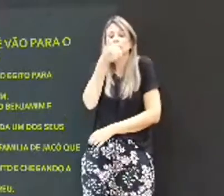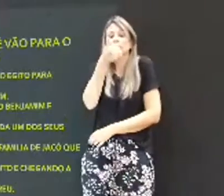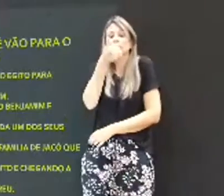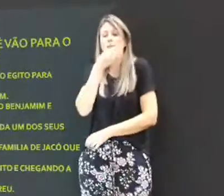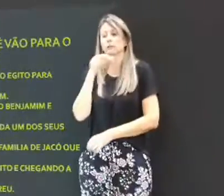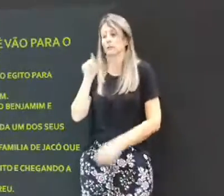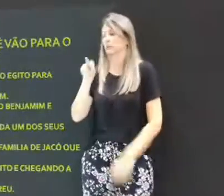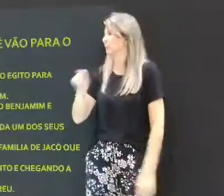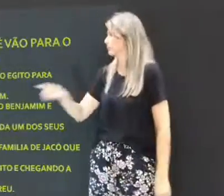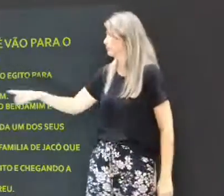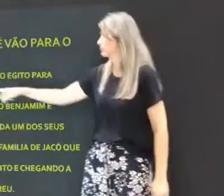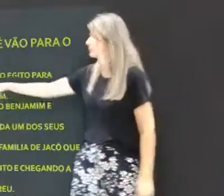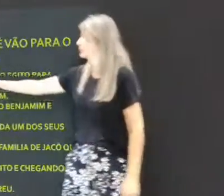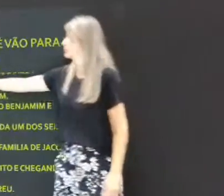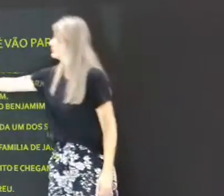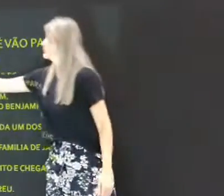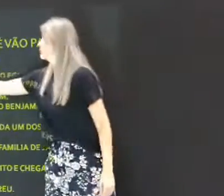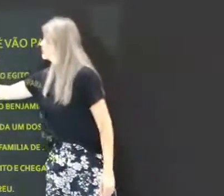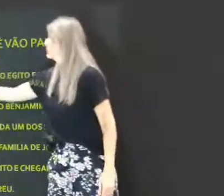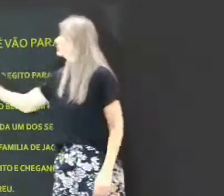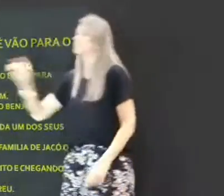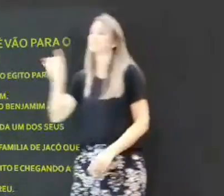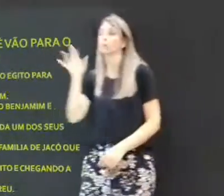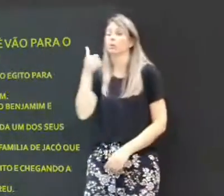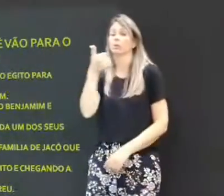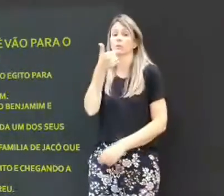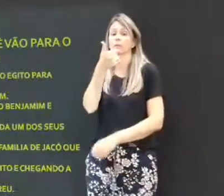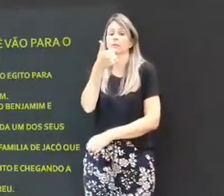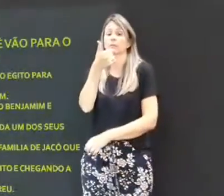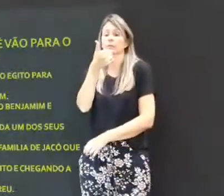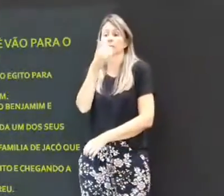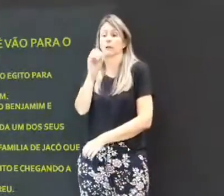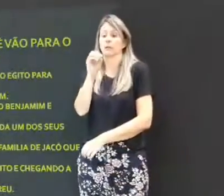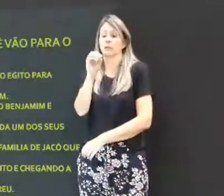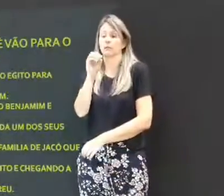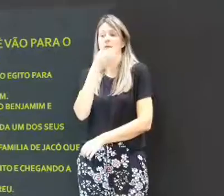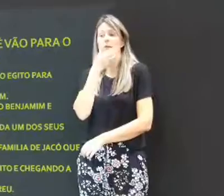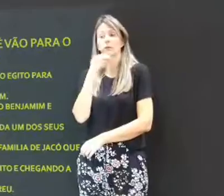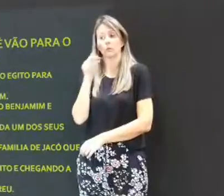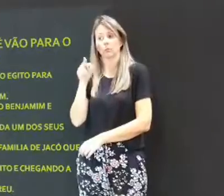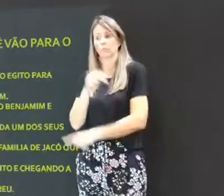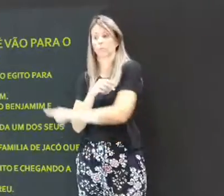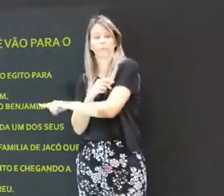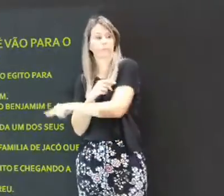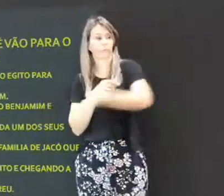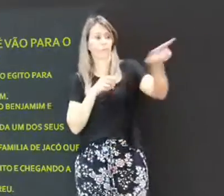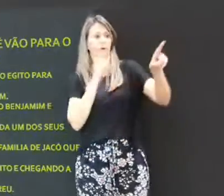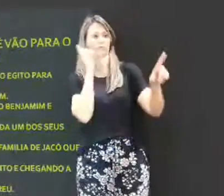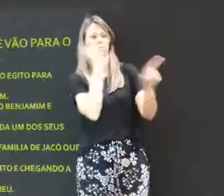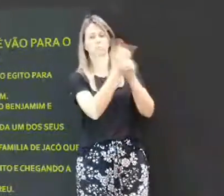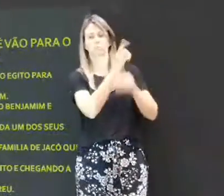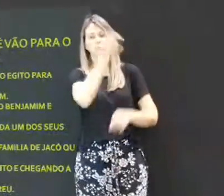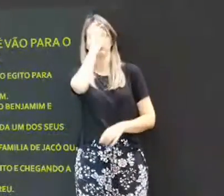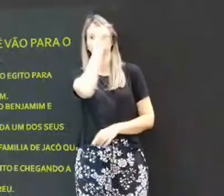Só que os 10 irmãos, né, foram para o Egito em busca de alimentos. Né?